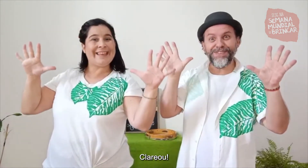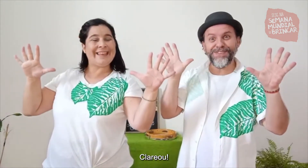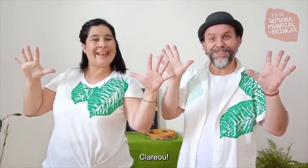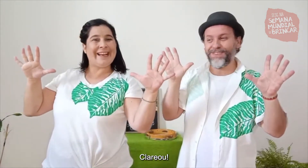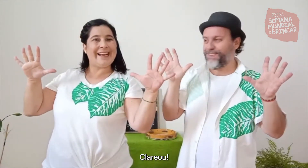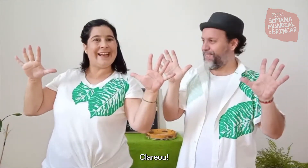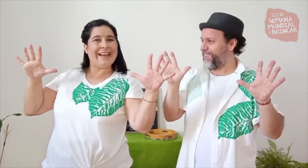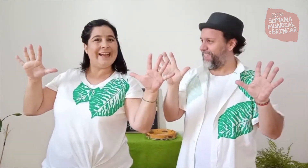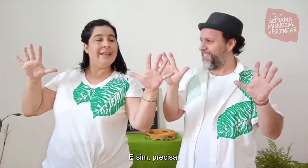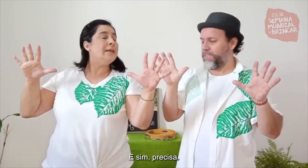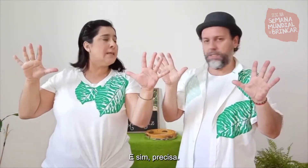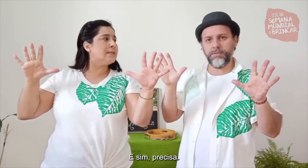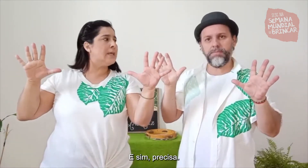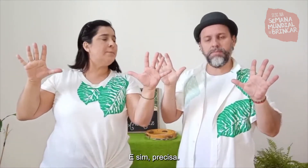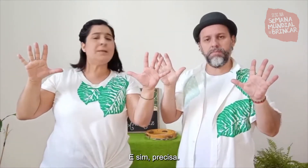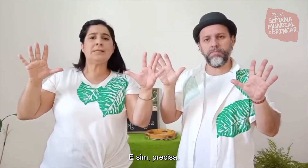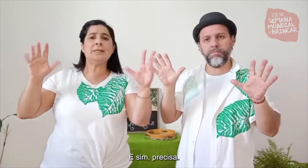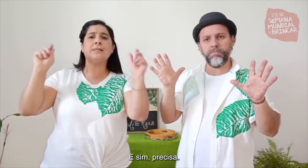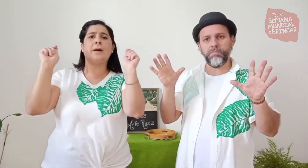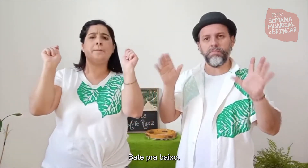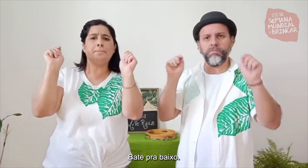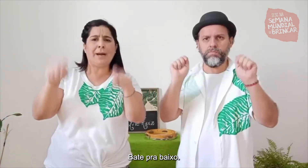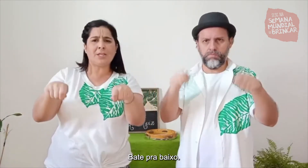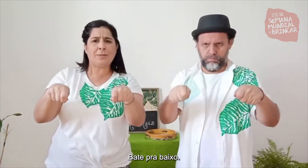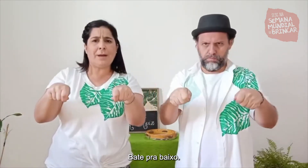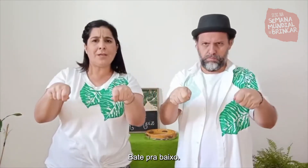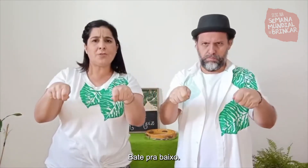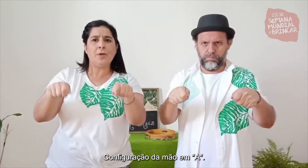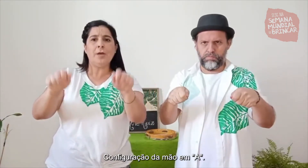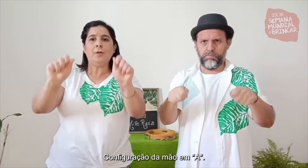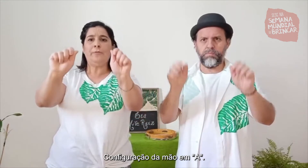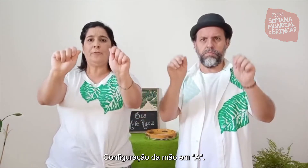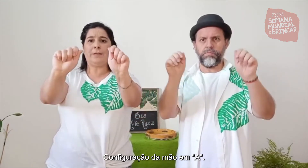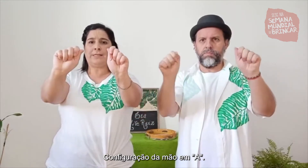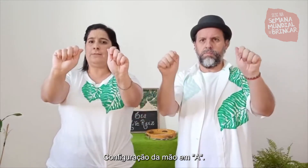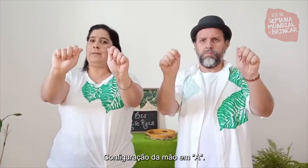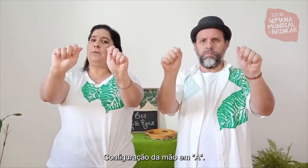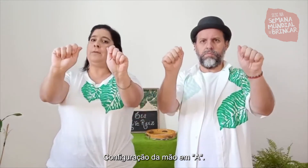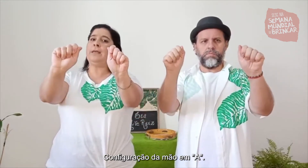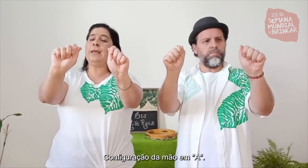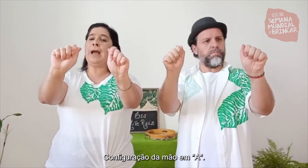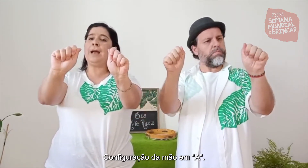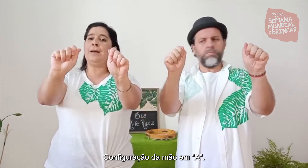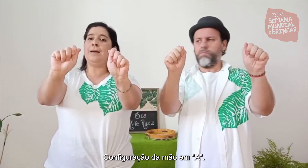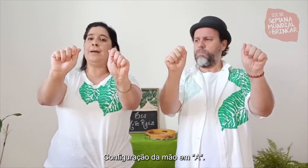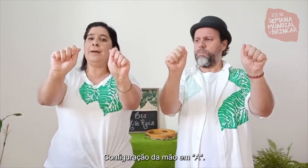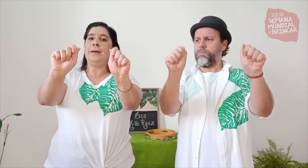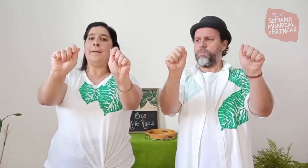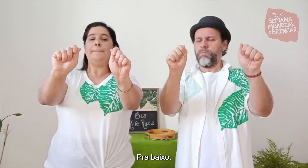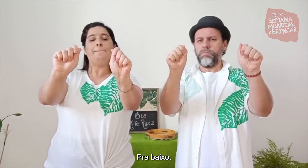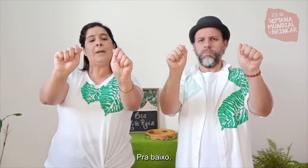Clareia. E sim, precisa. Bate para baixo. Configuração da mão em A, para